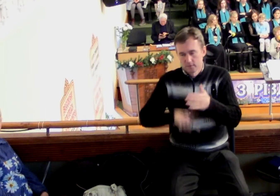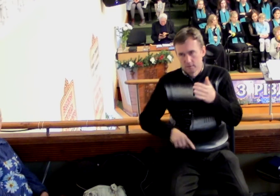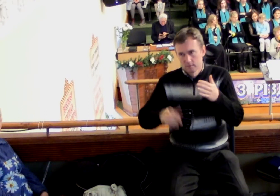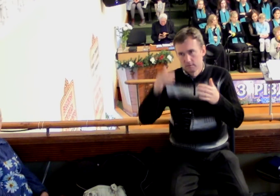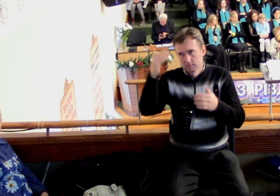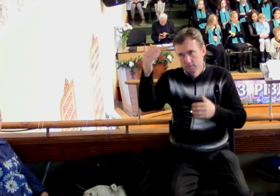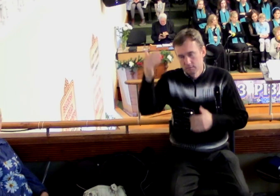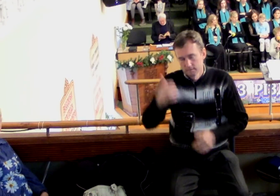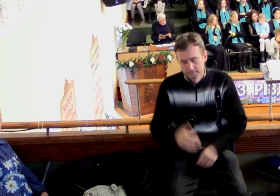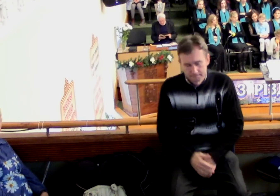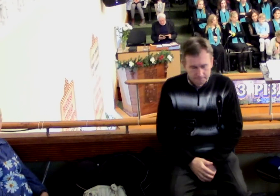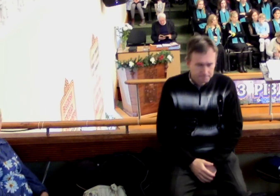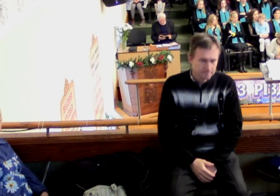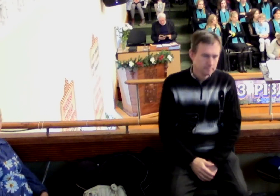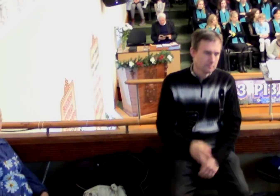в Него.